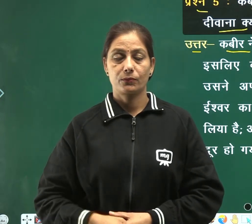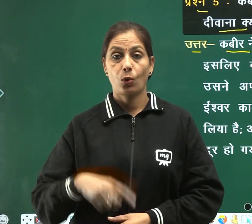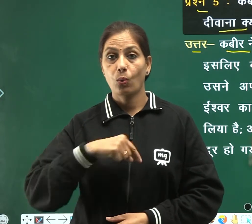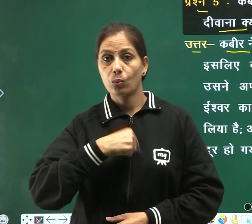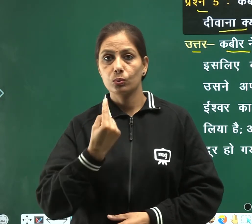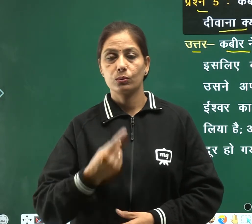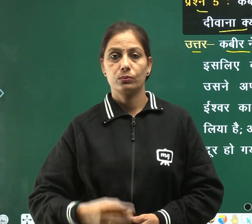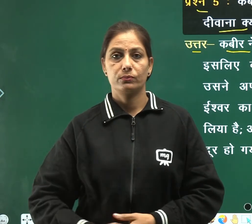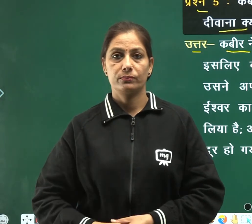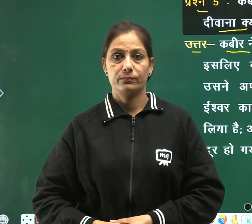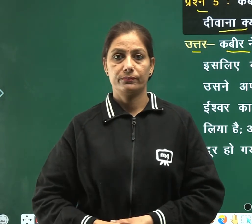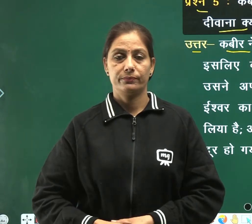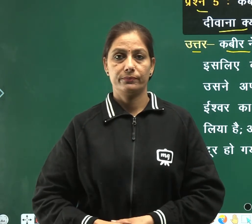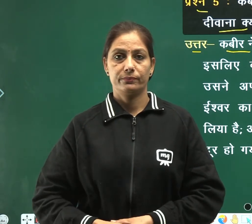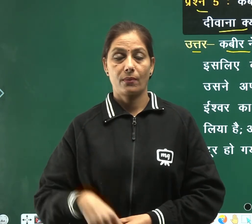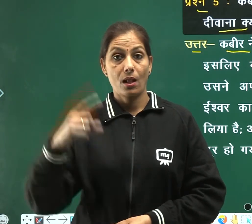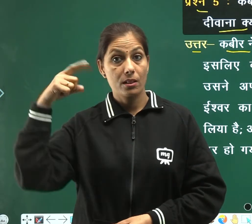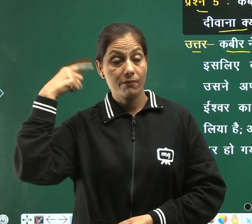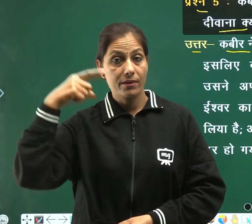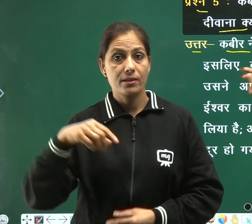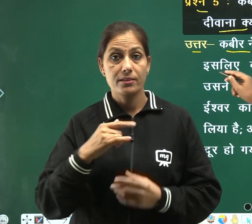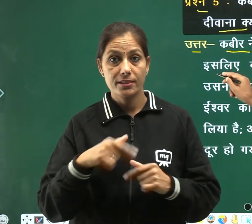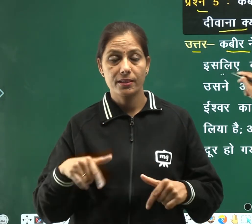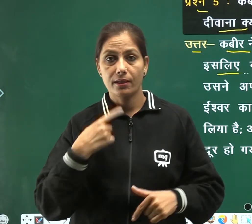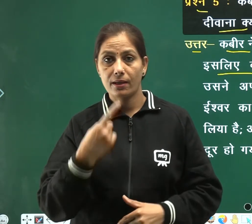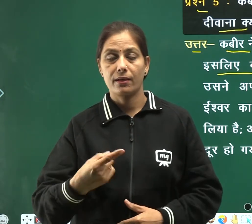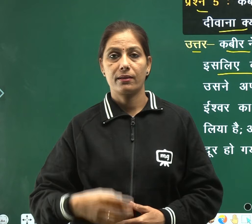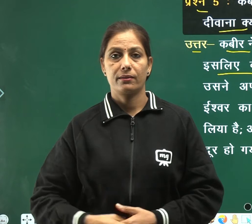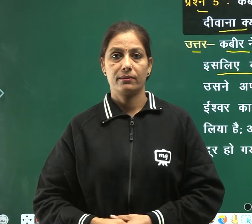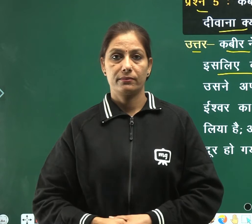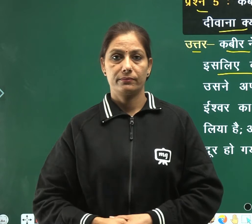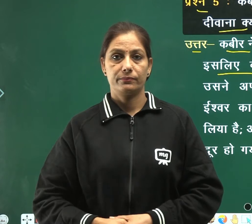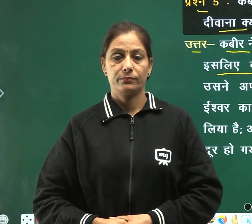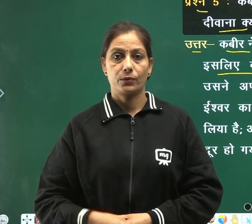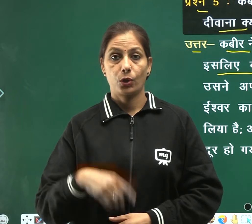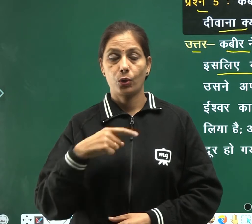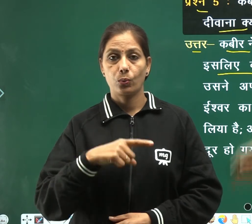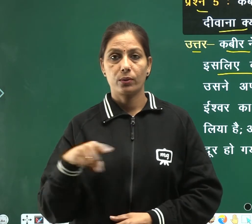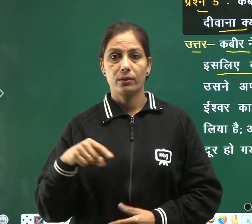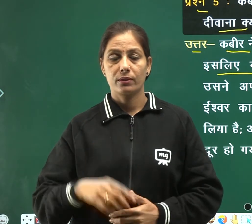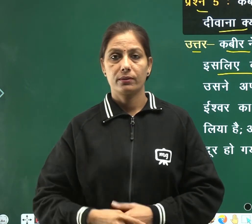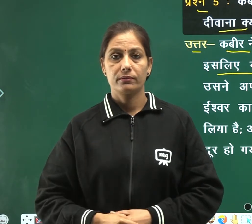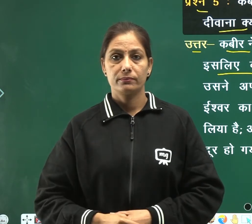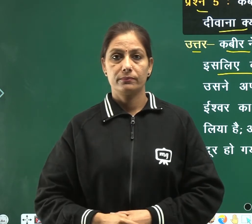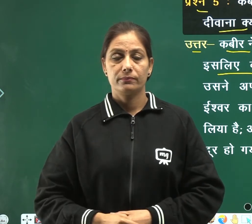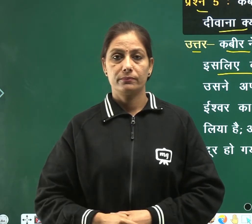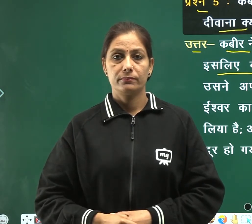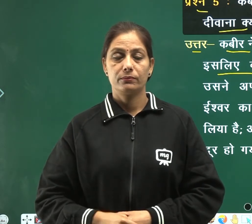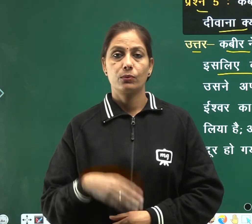स्वयं को दीवाना इसलिए कहा है क्योंकि